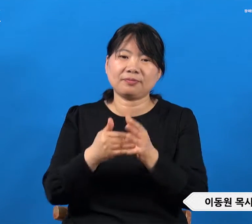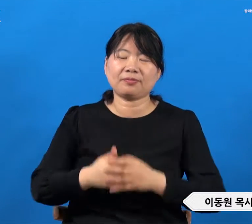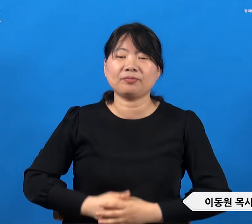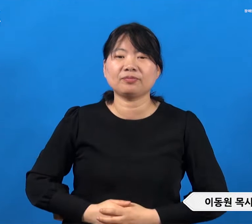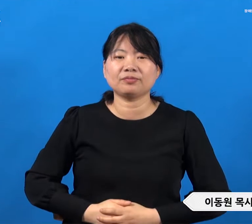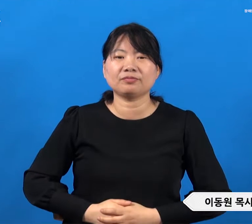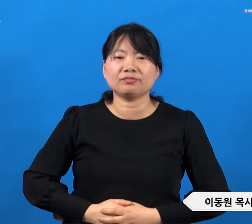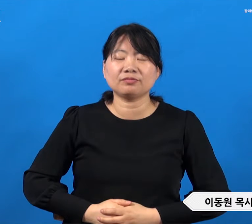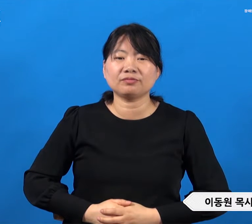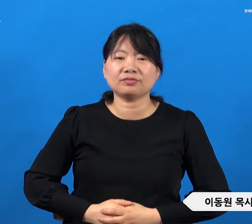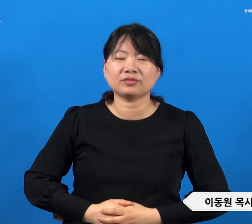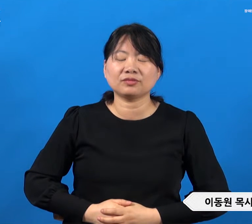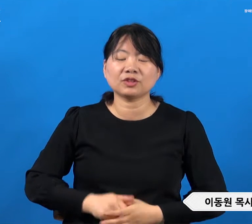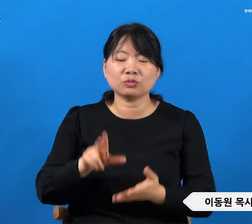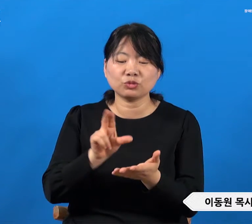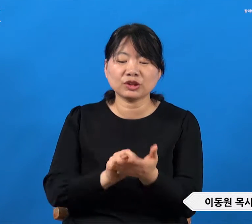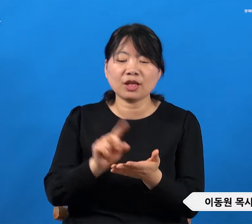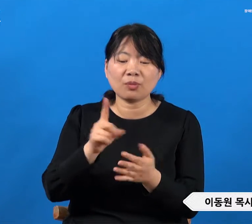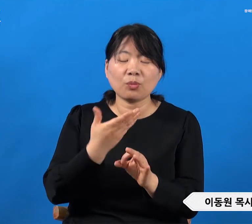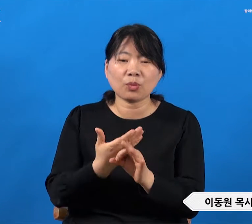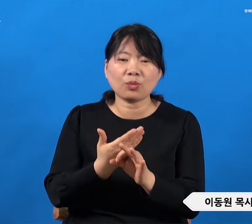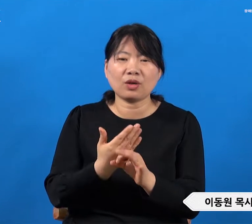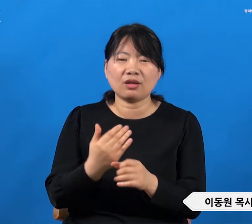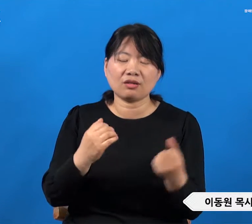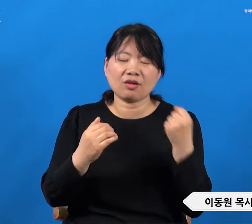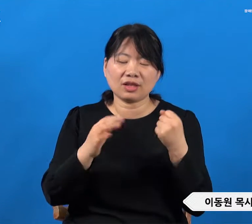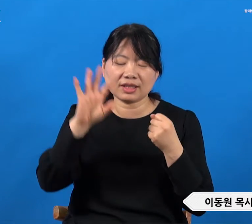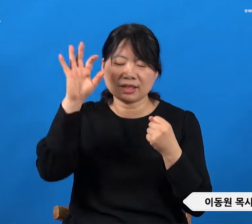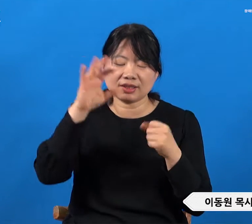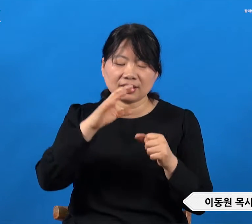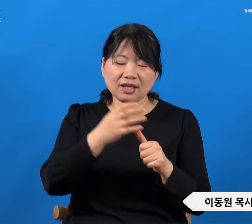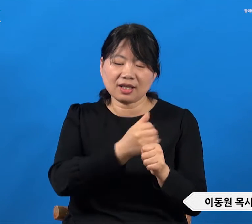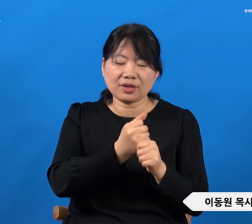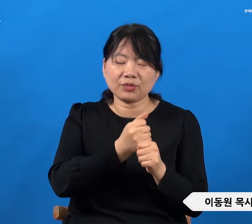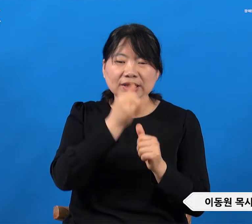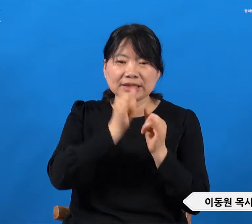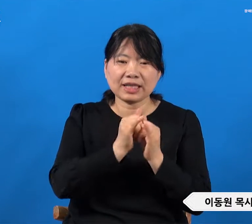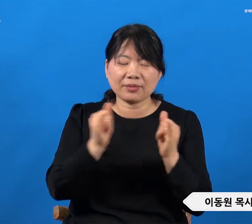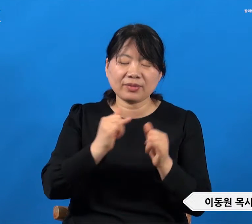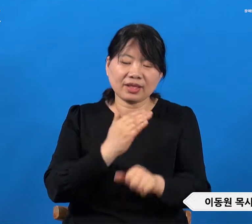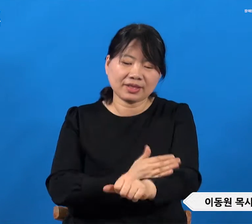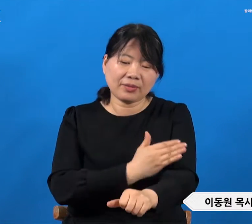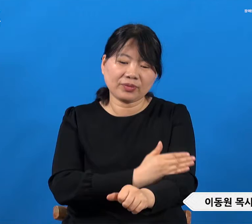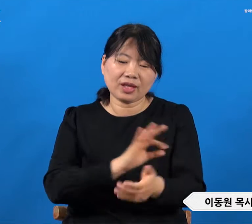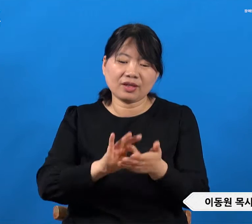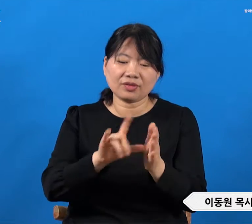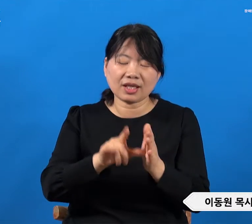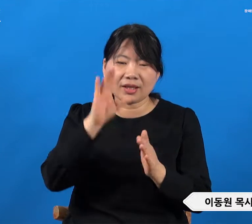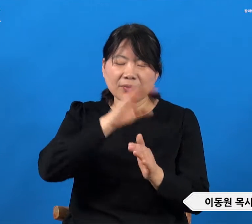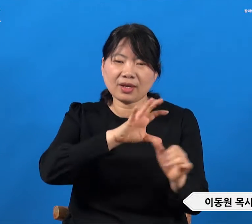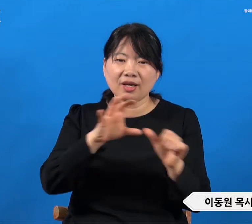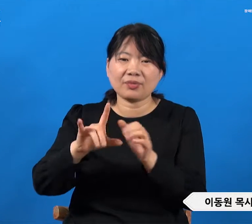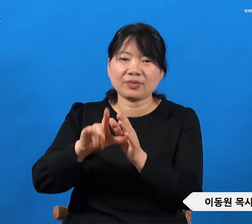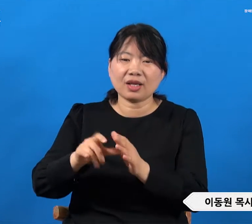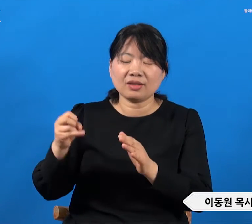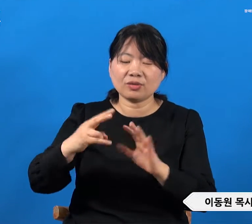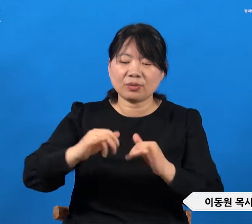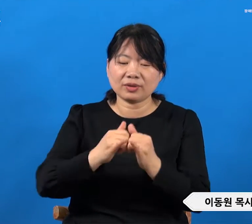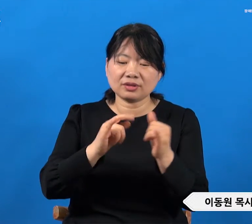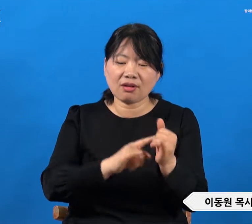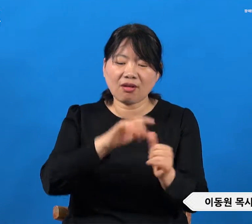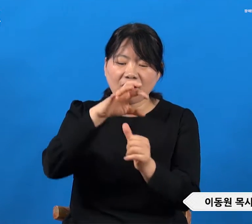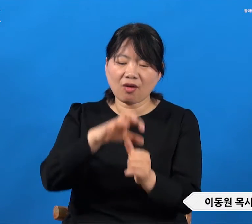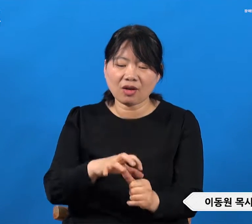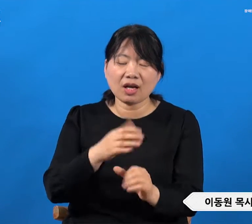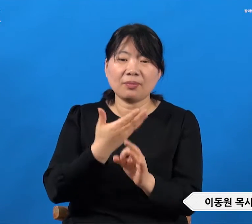믿습니다. 문제는 그러나 권력을 잡고 있는 사람들이 권력을 남용할 때 혹은 악용할 때, 그리고